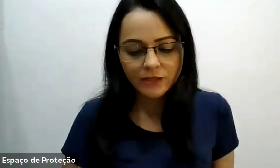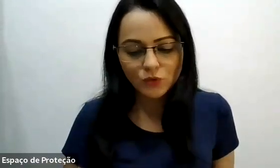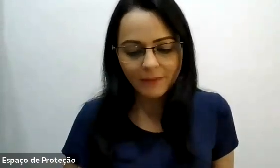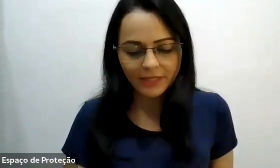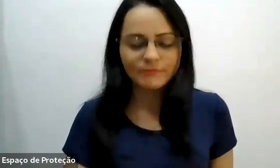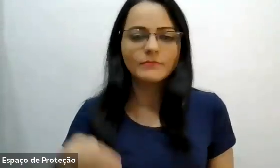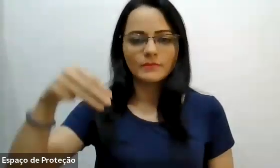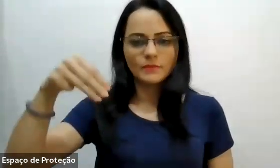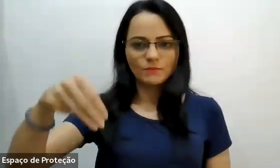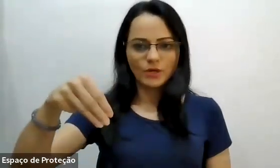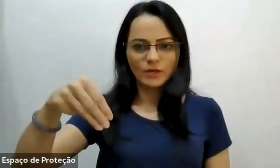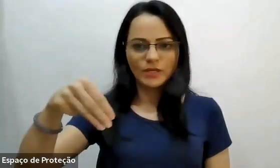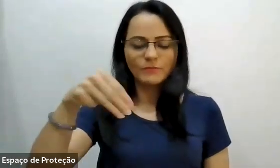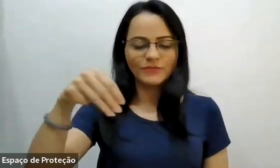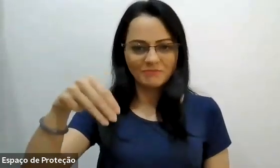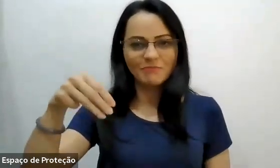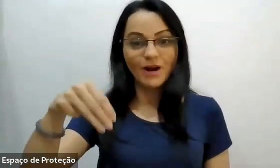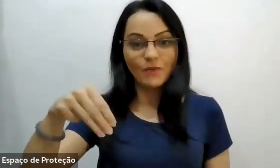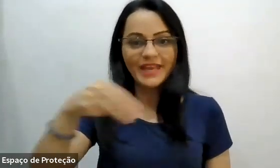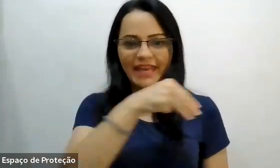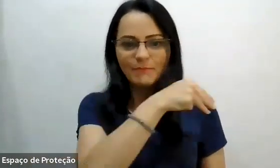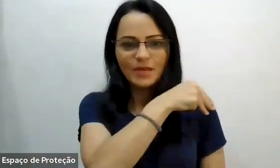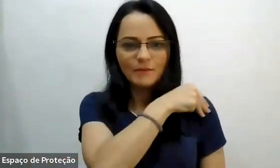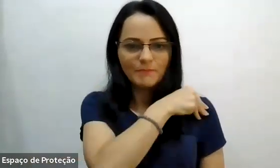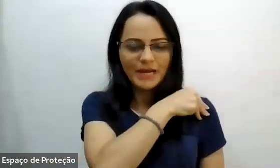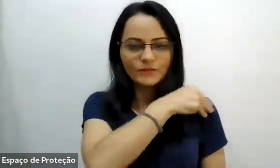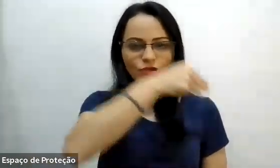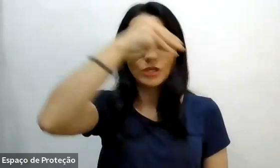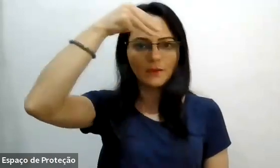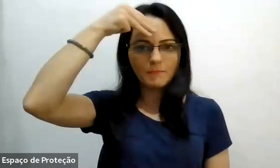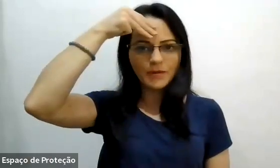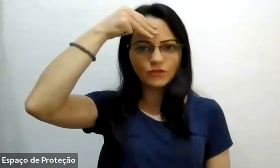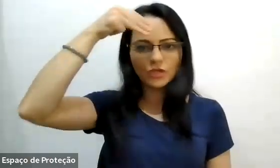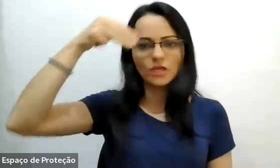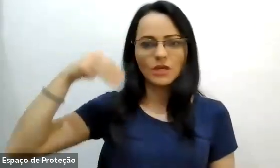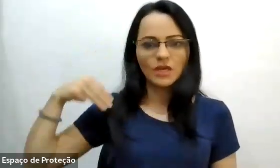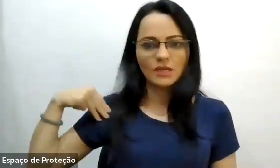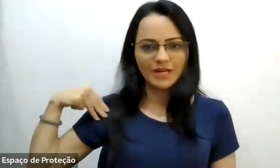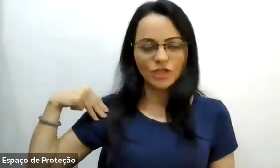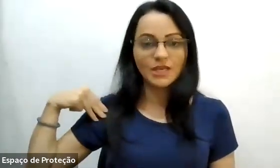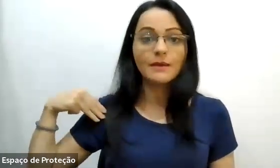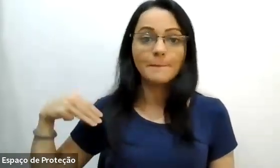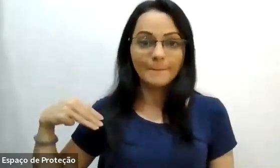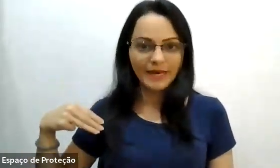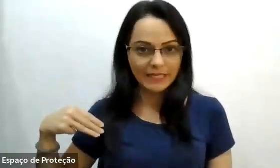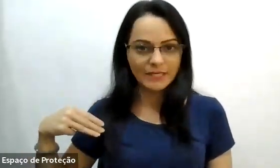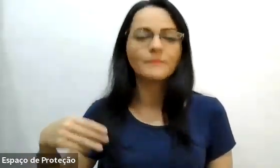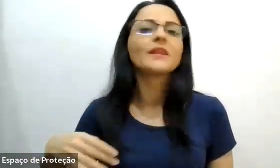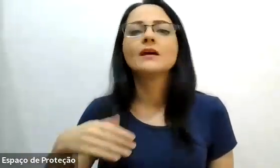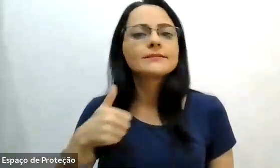Maria, sua mãe, mãe, mão em M, bate aqui e bate aqui, Maria.